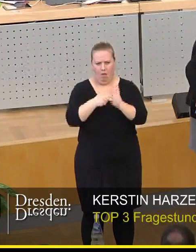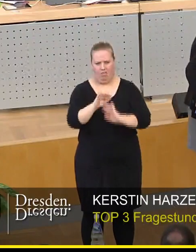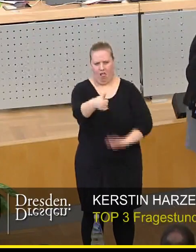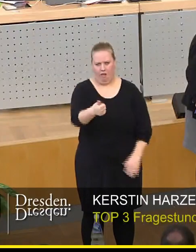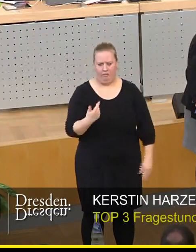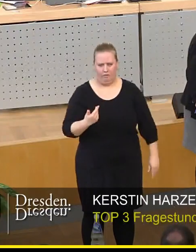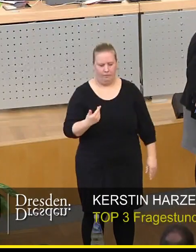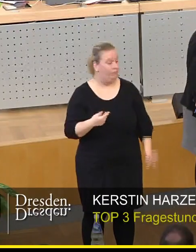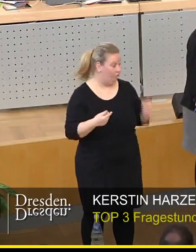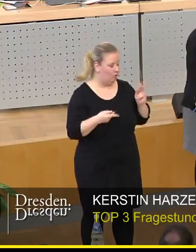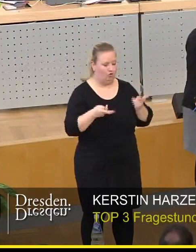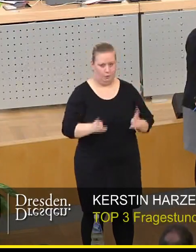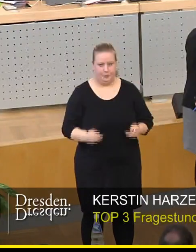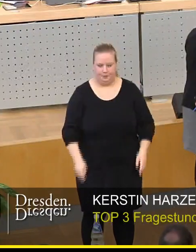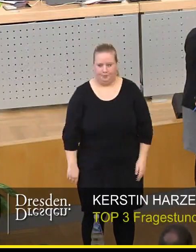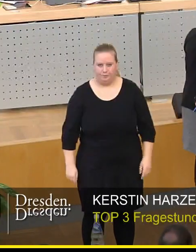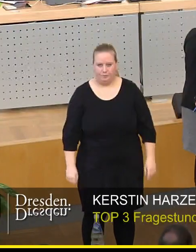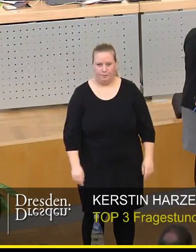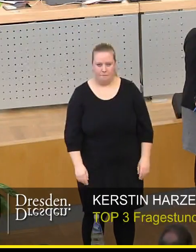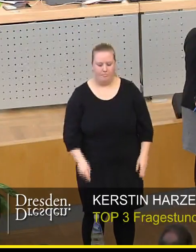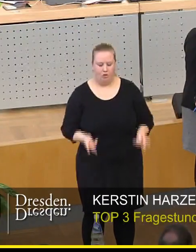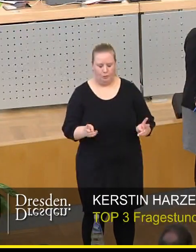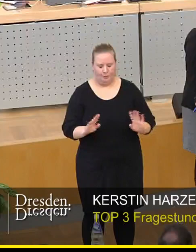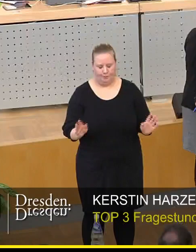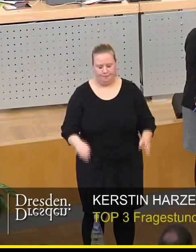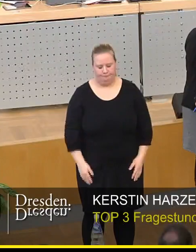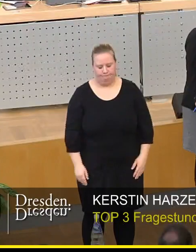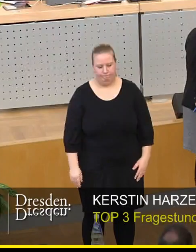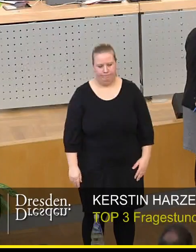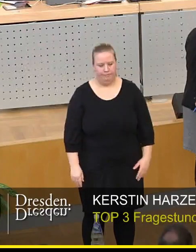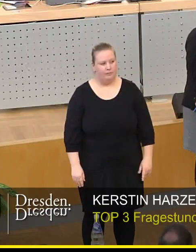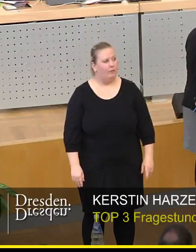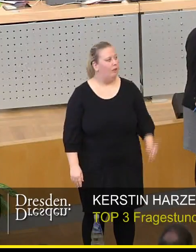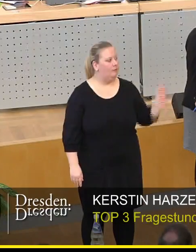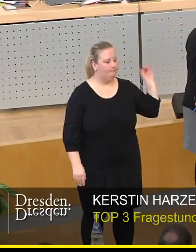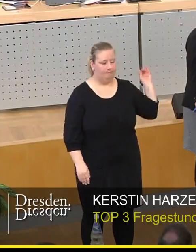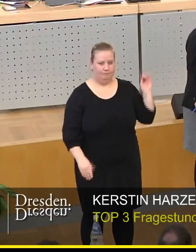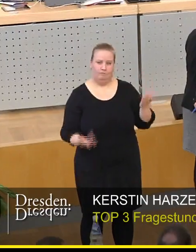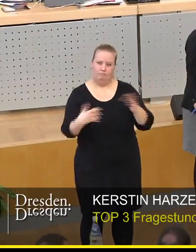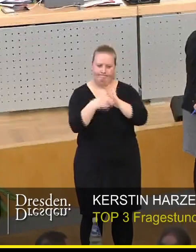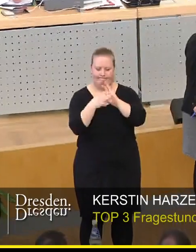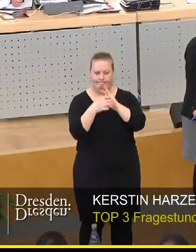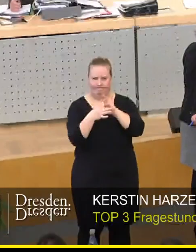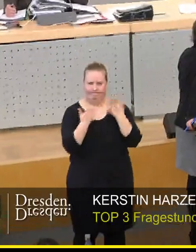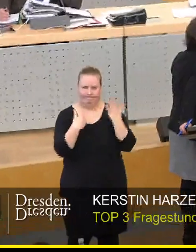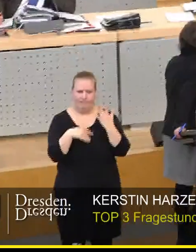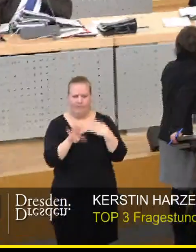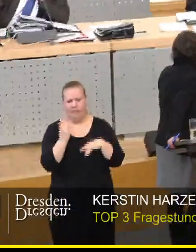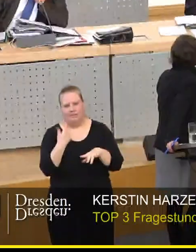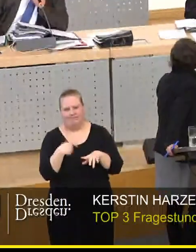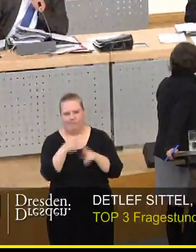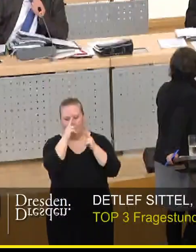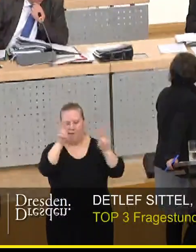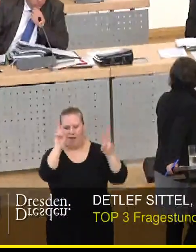habe. Richtig. Ist so, richtig. Genau. Hier ist als Rahmen zu beachten,